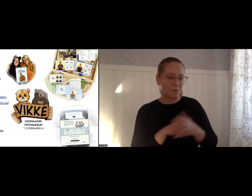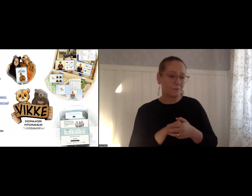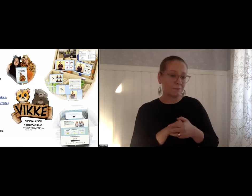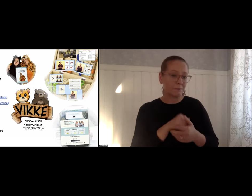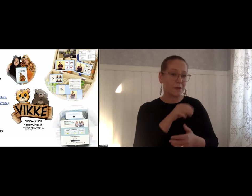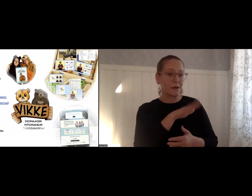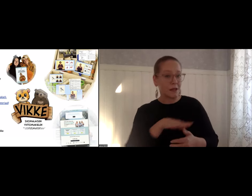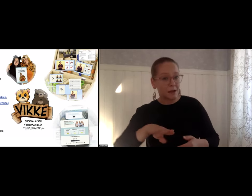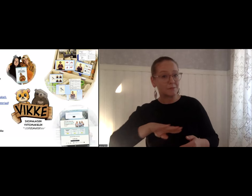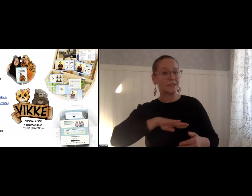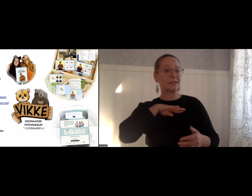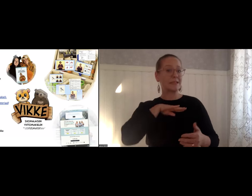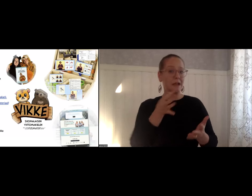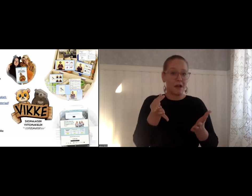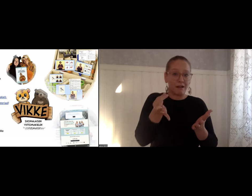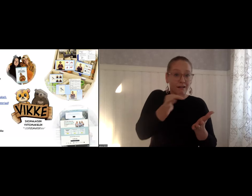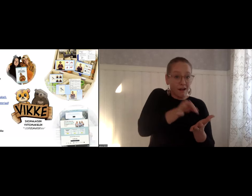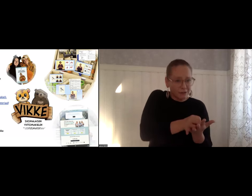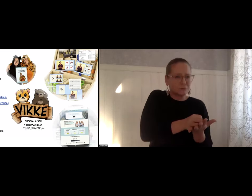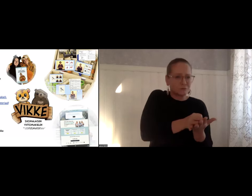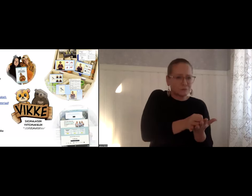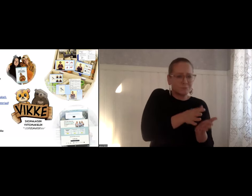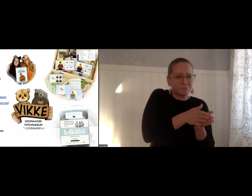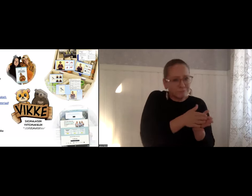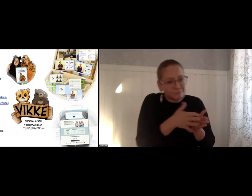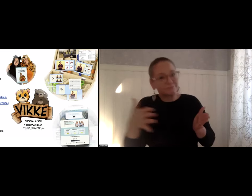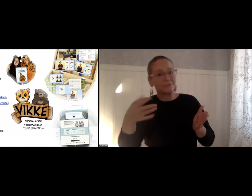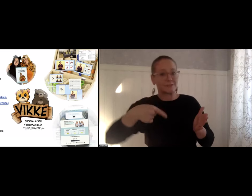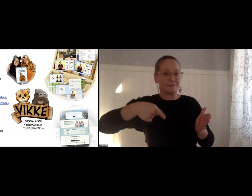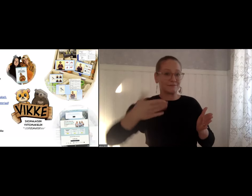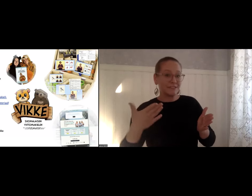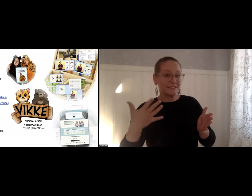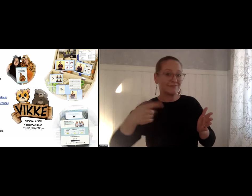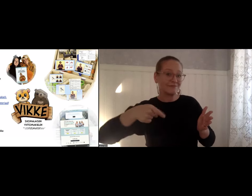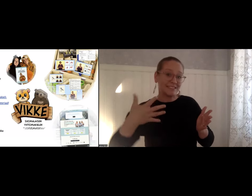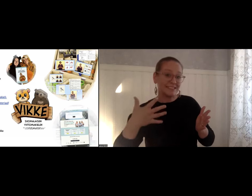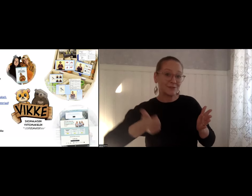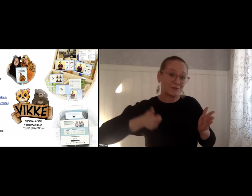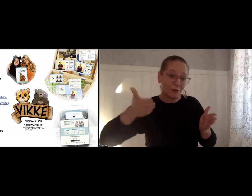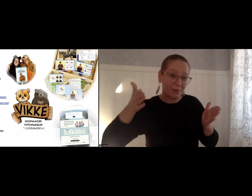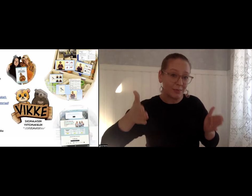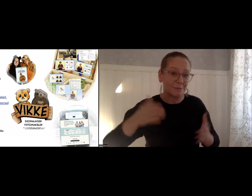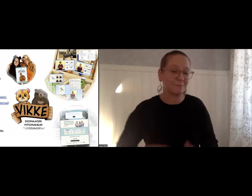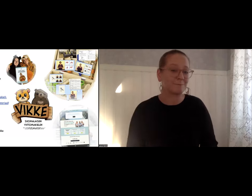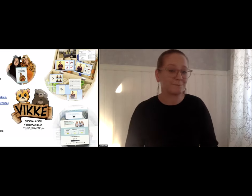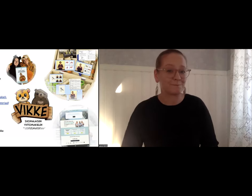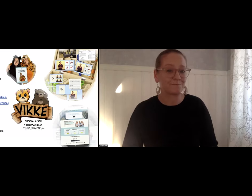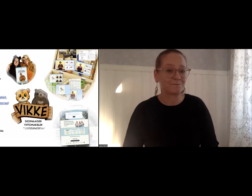taitoa näillä viidellä eri osa-alueella. Ja lapset olivat